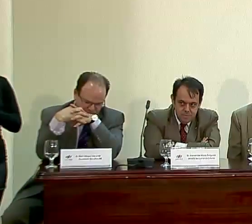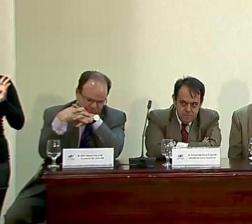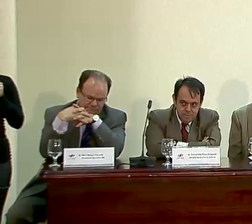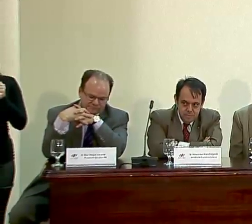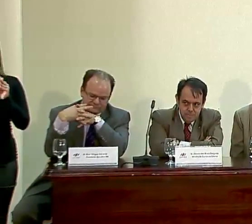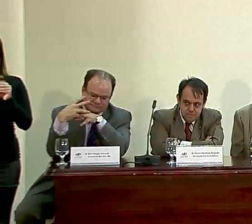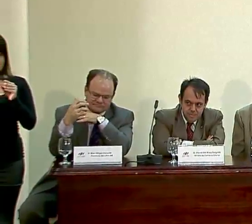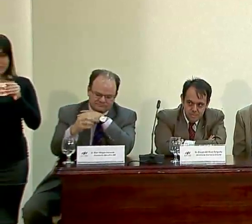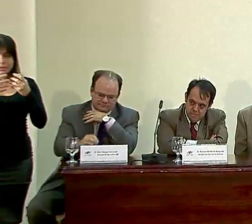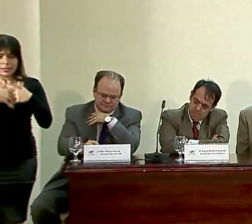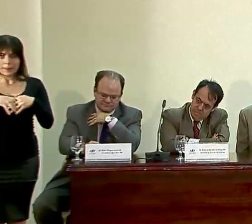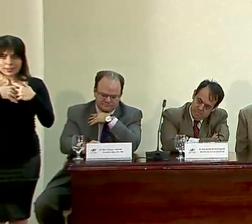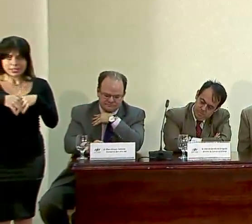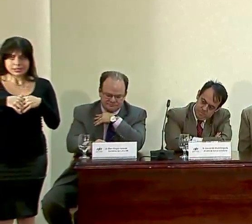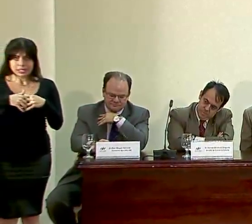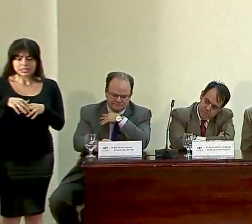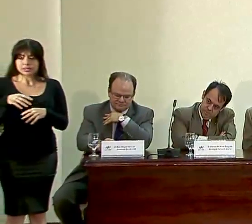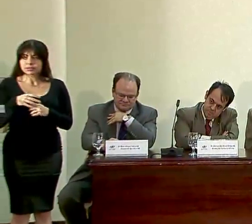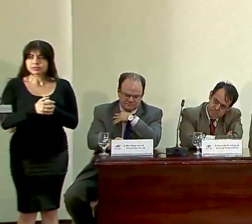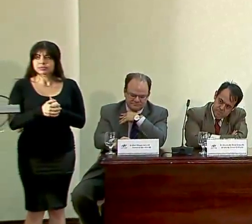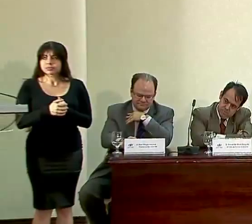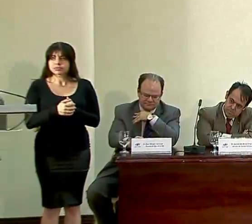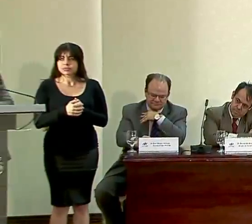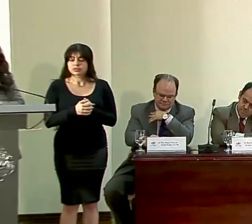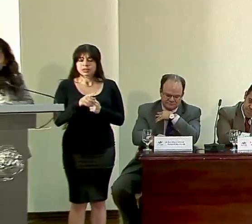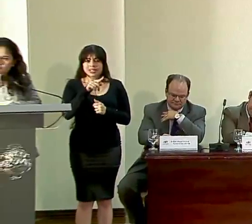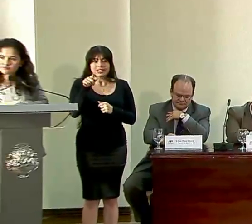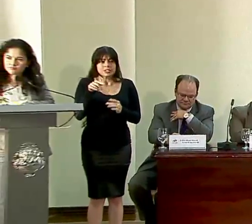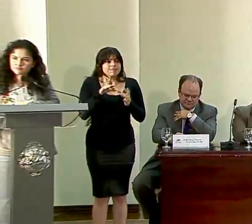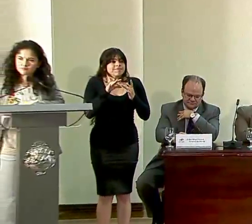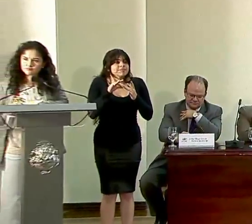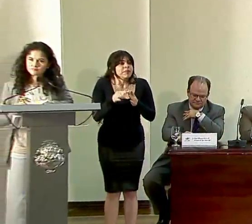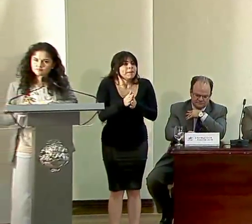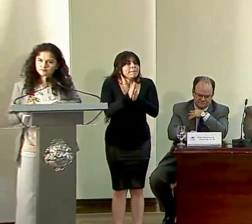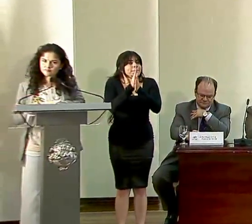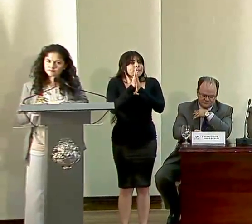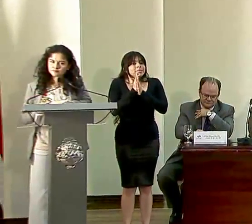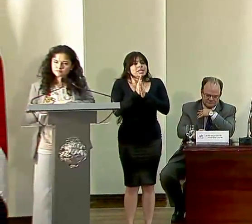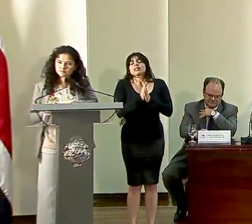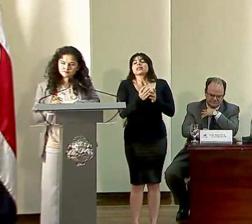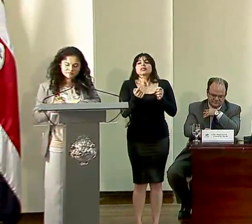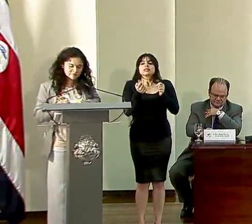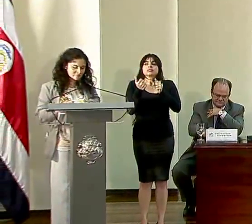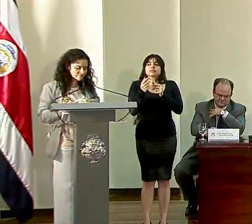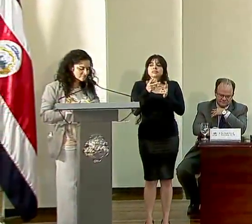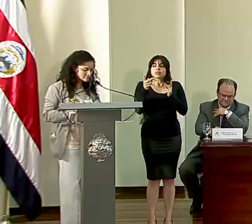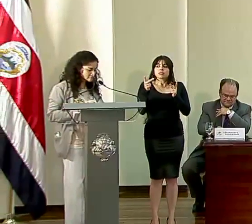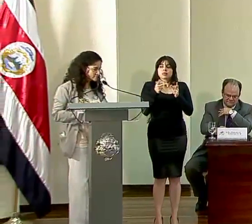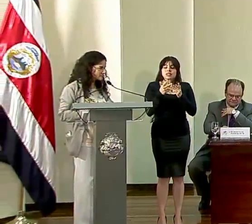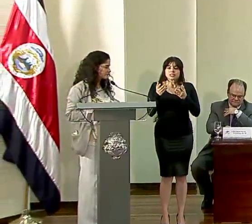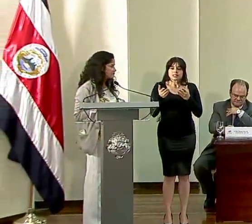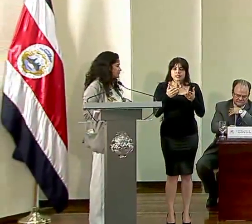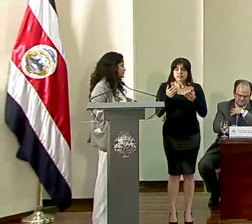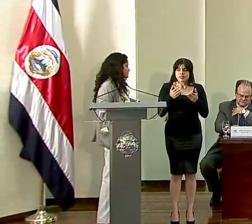cámaras empresariales. Ellos particularmente piden la destitución de los jerarcas del